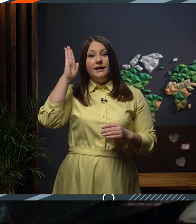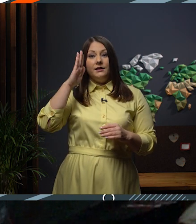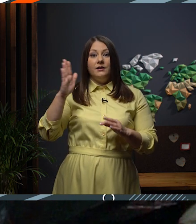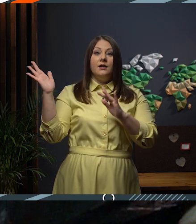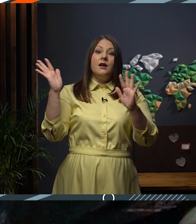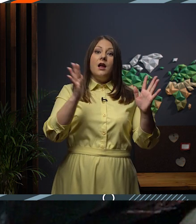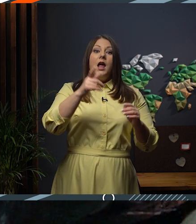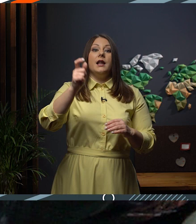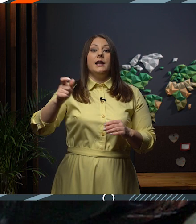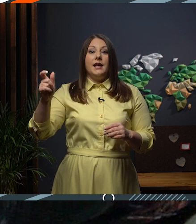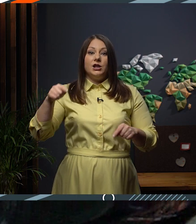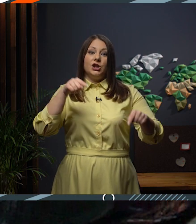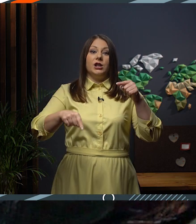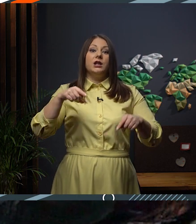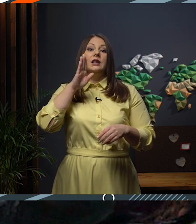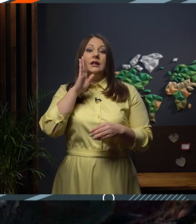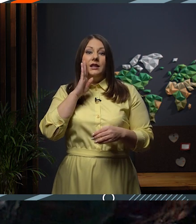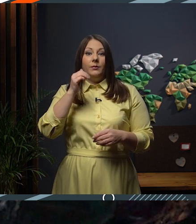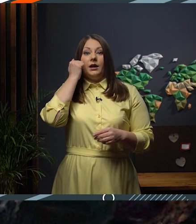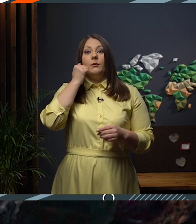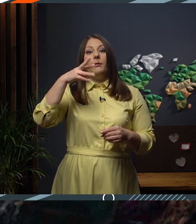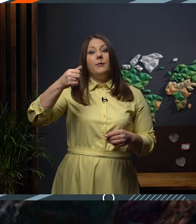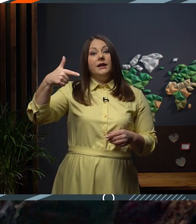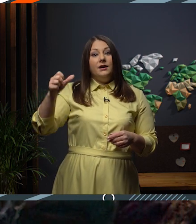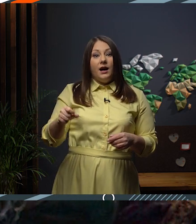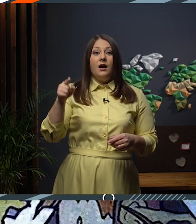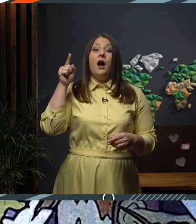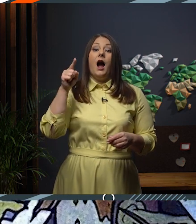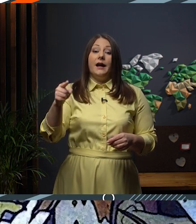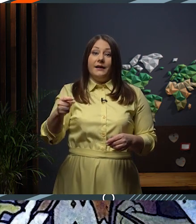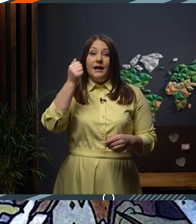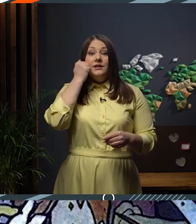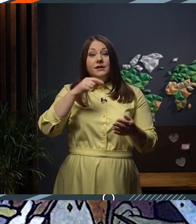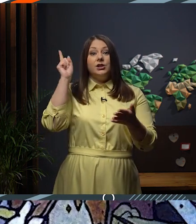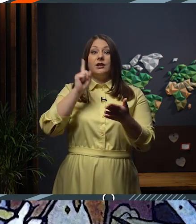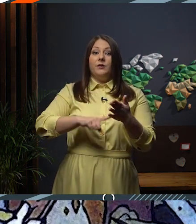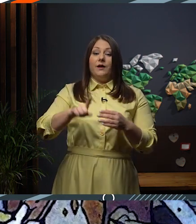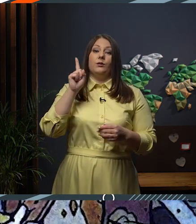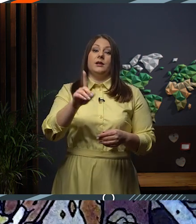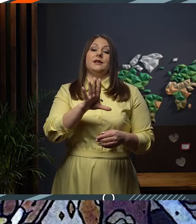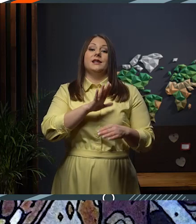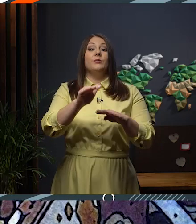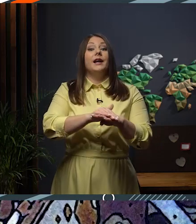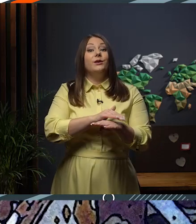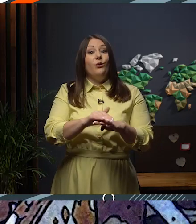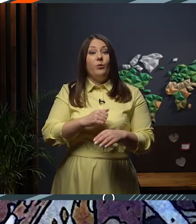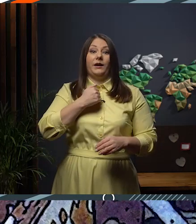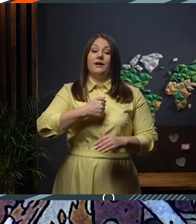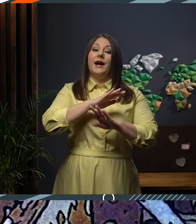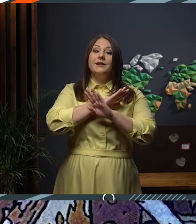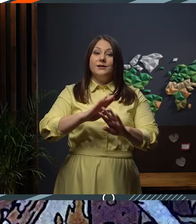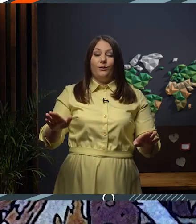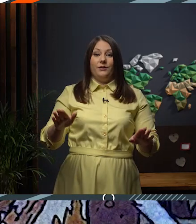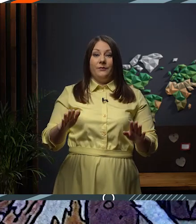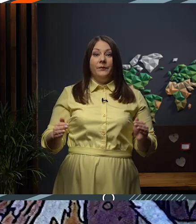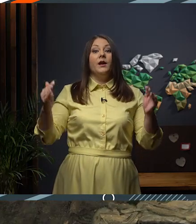и воды. Лешие, кикиморы, баба-яга. Она в языческой мифологии, кстати, была доброй,